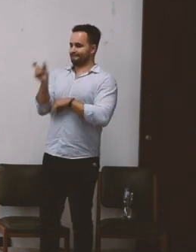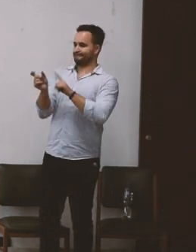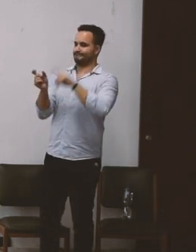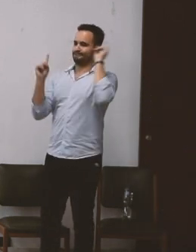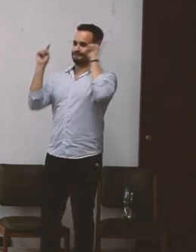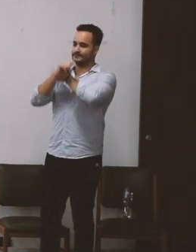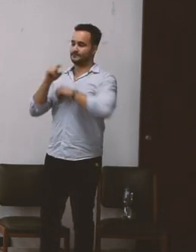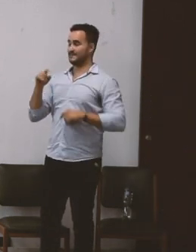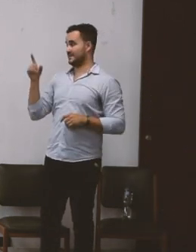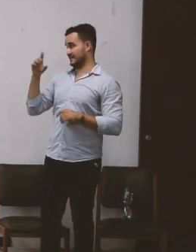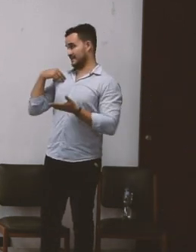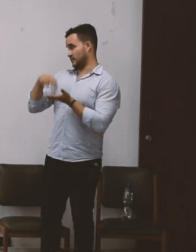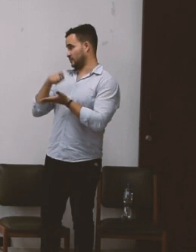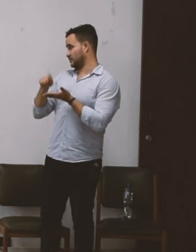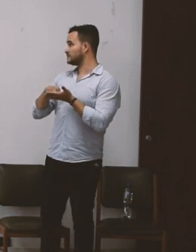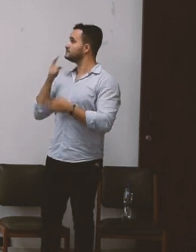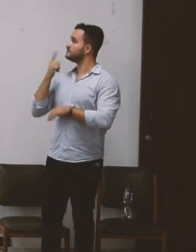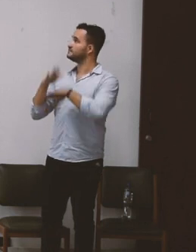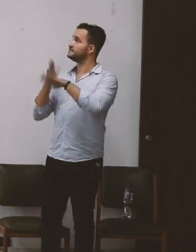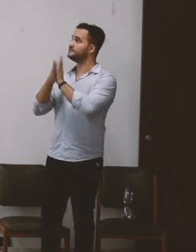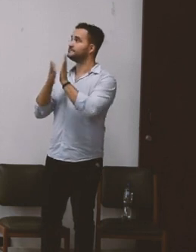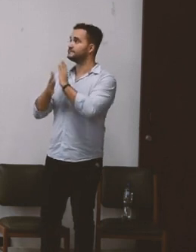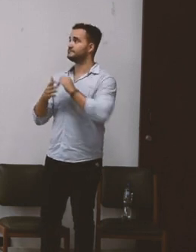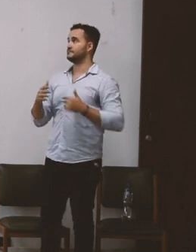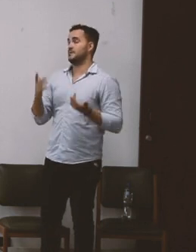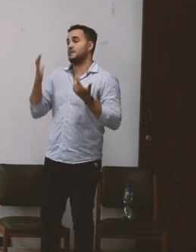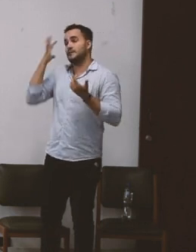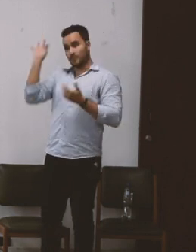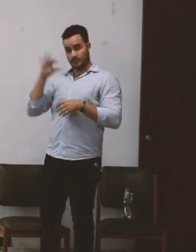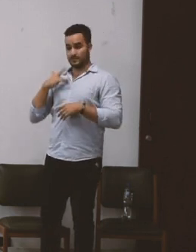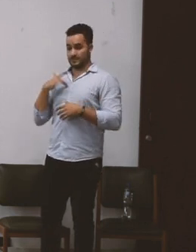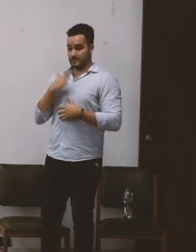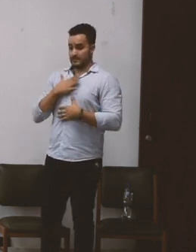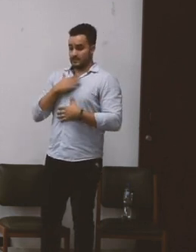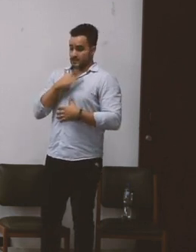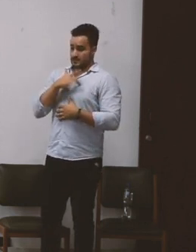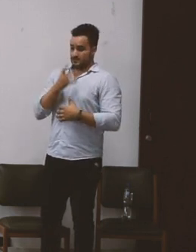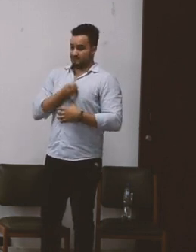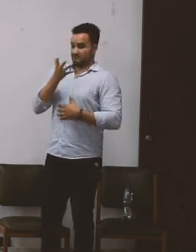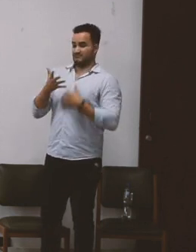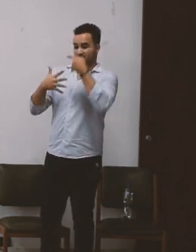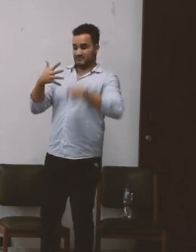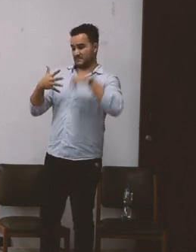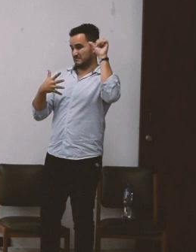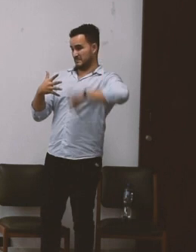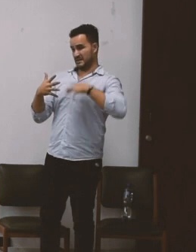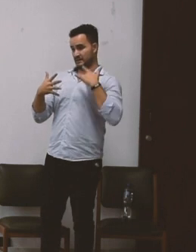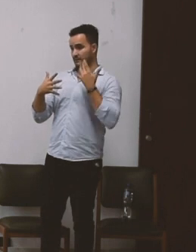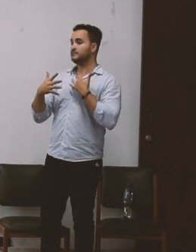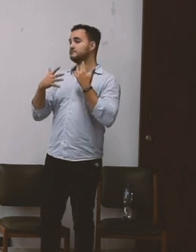Señala Sara Ahmed: es posible incluso que la expresión de malos sentimientos se vuelva habitual en cierto momento o